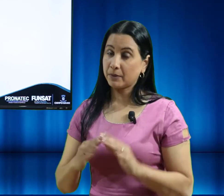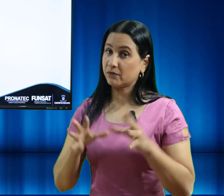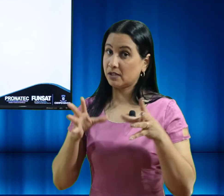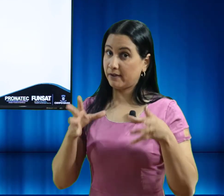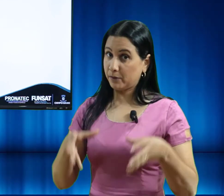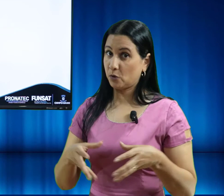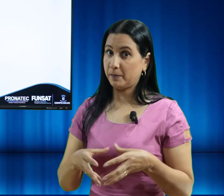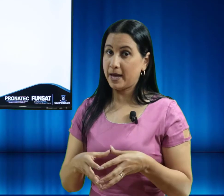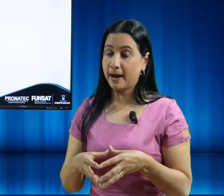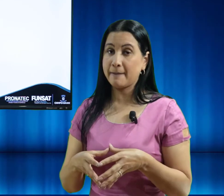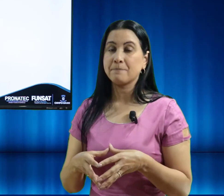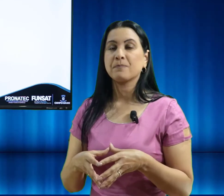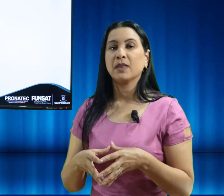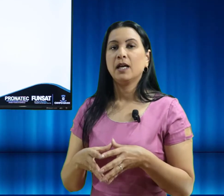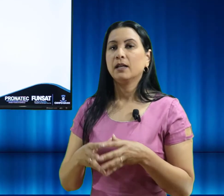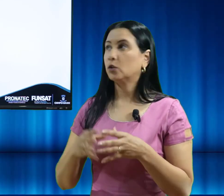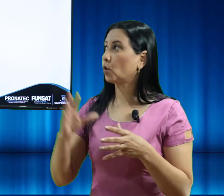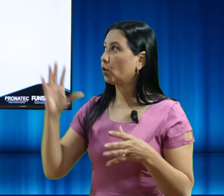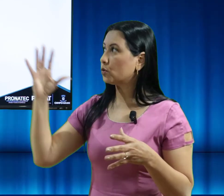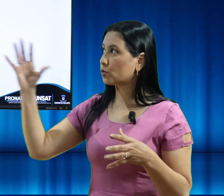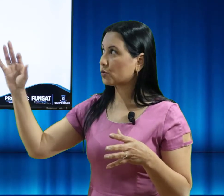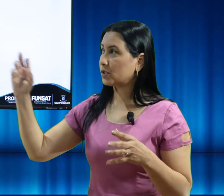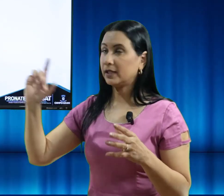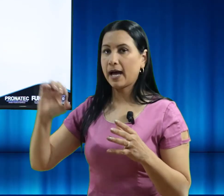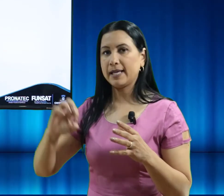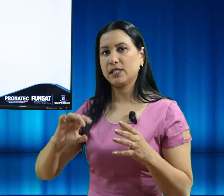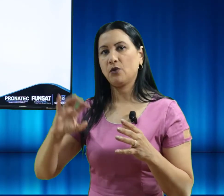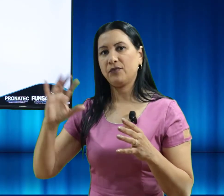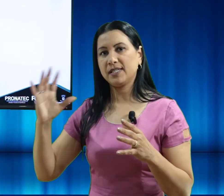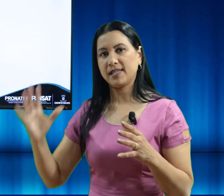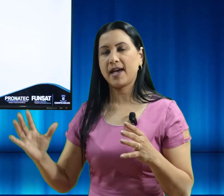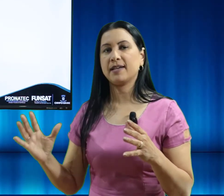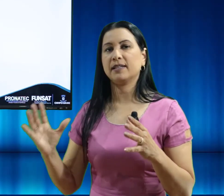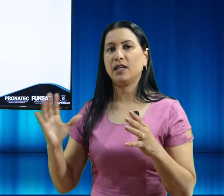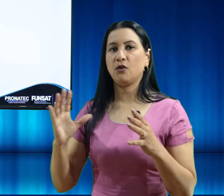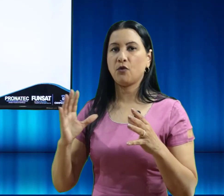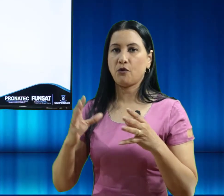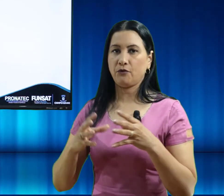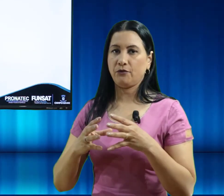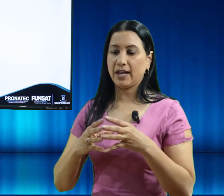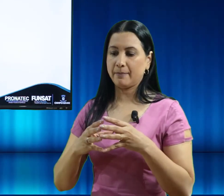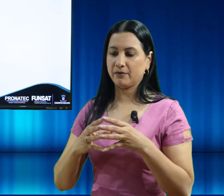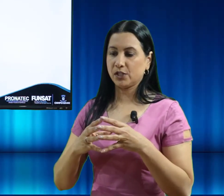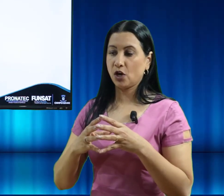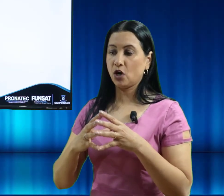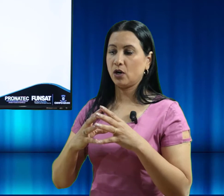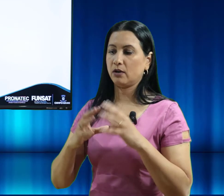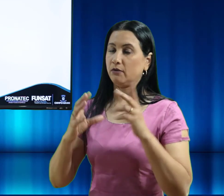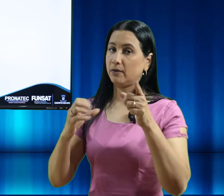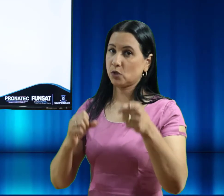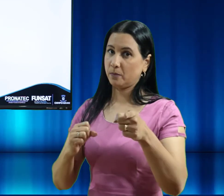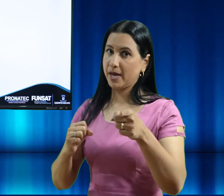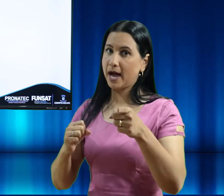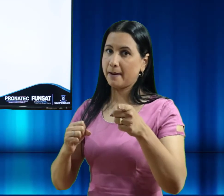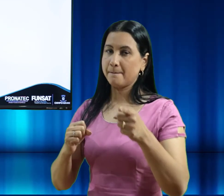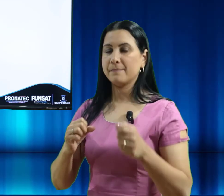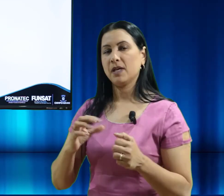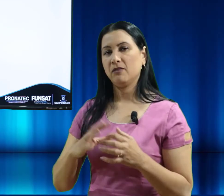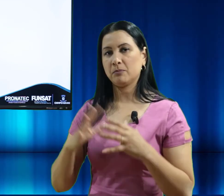você vai me copiar, todos os sinais que eu fizer, eu vou falar para você, ó, vamos copiar, vamos